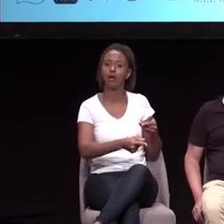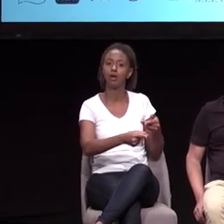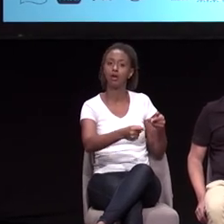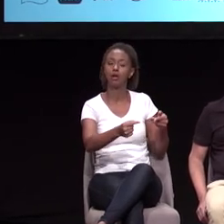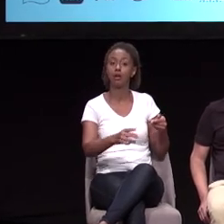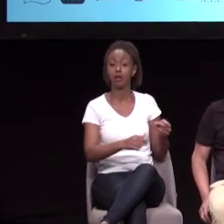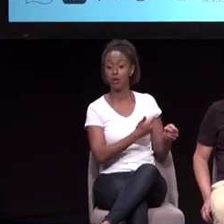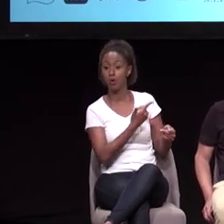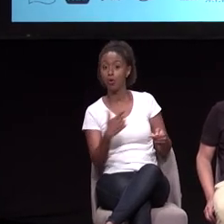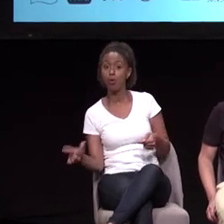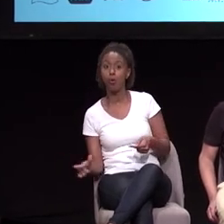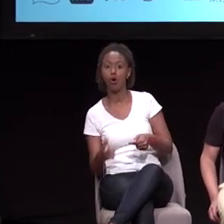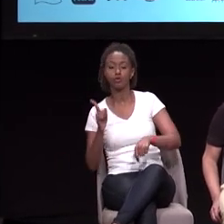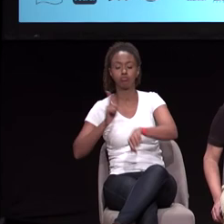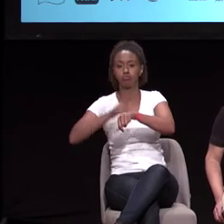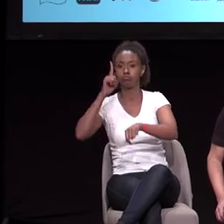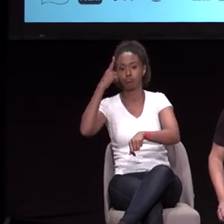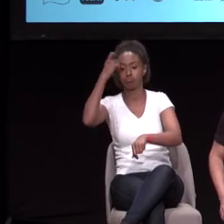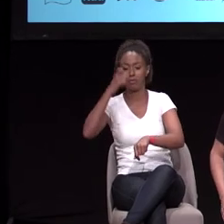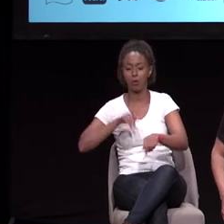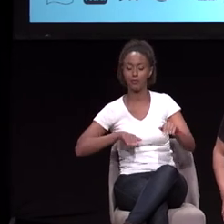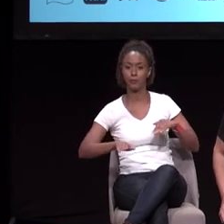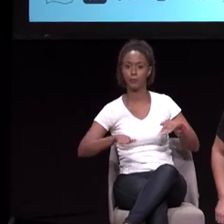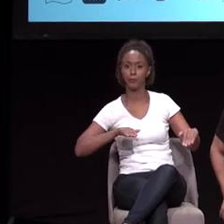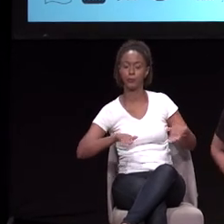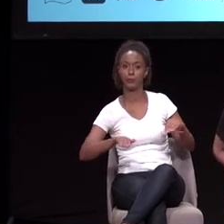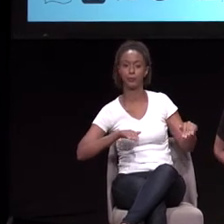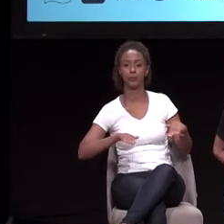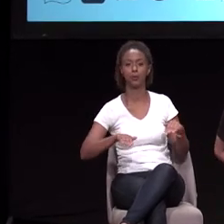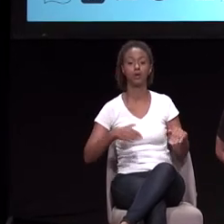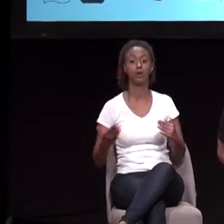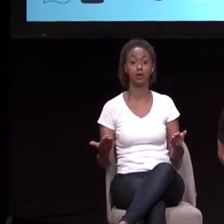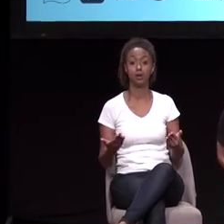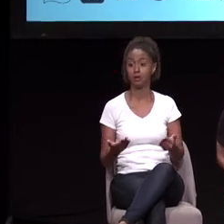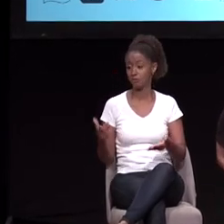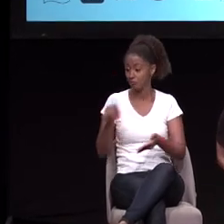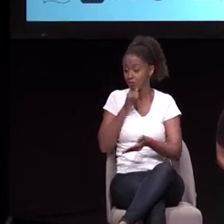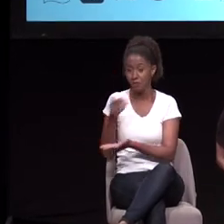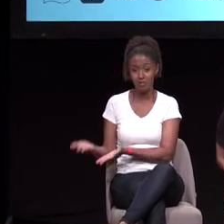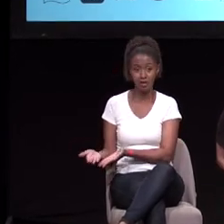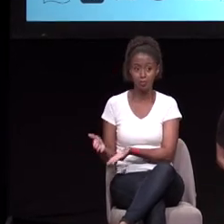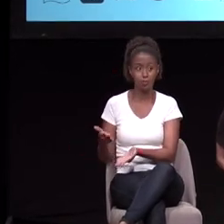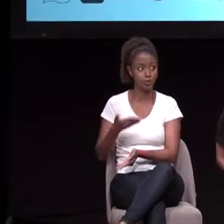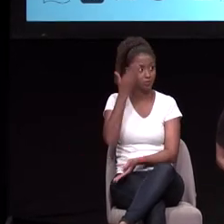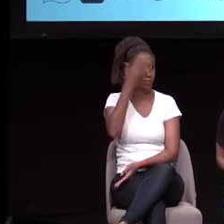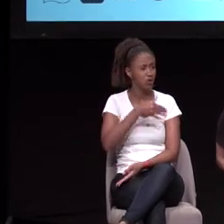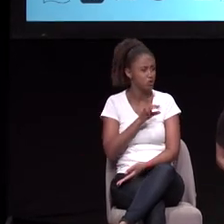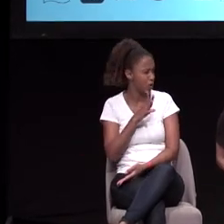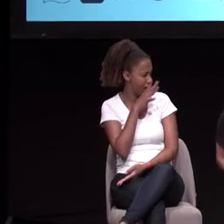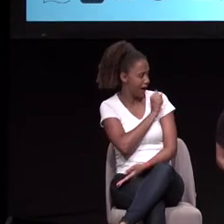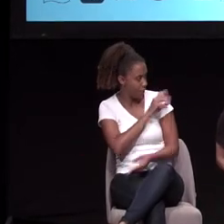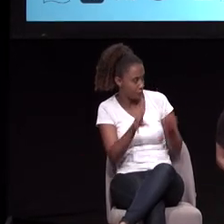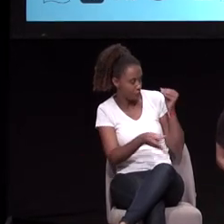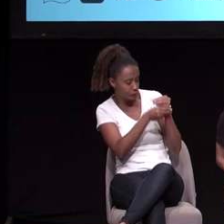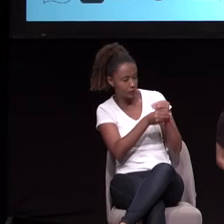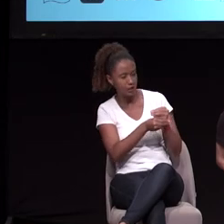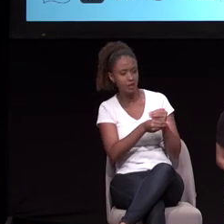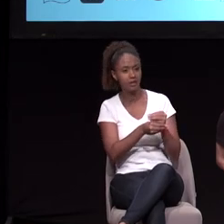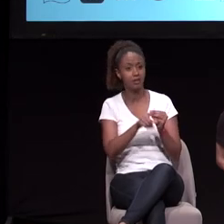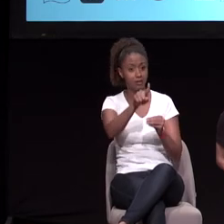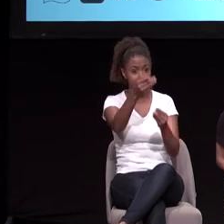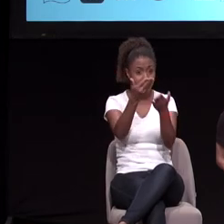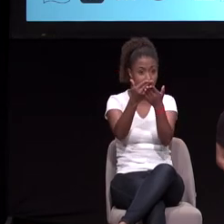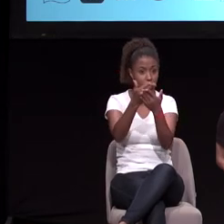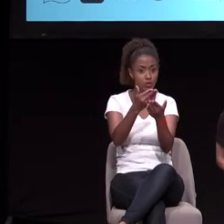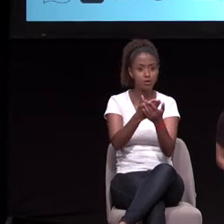né ele existem várias vários outros exemplos disso né ali no caso da escola só para rapidamente complementar esses